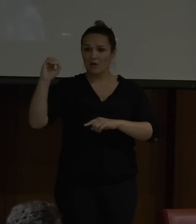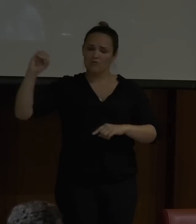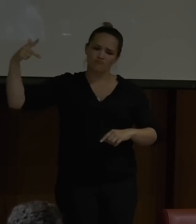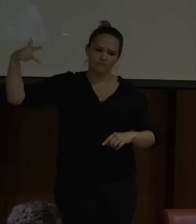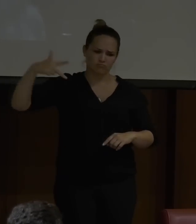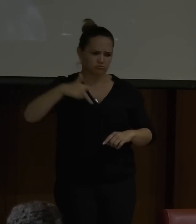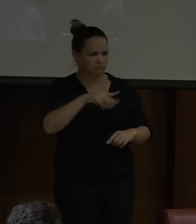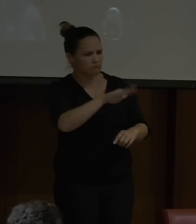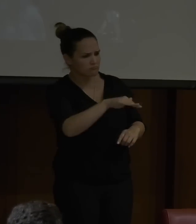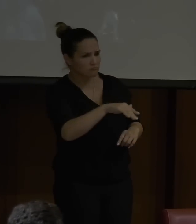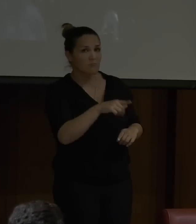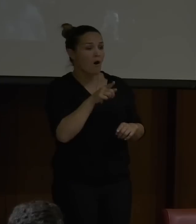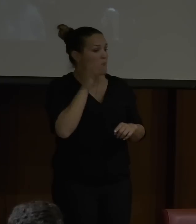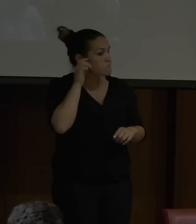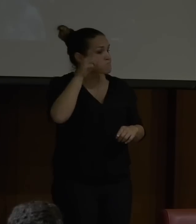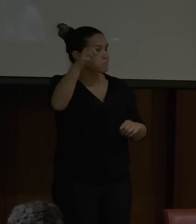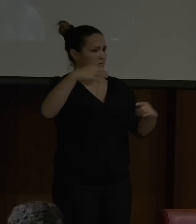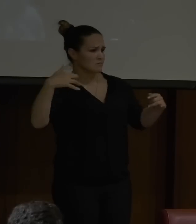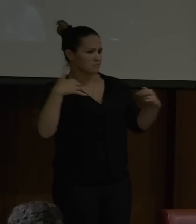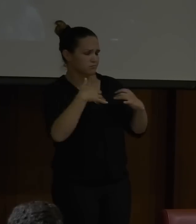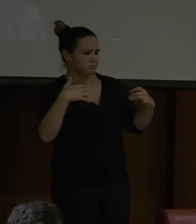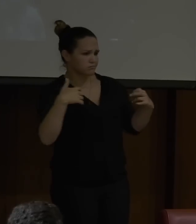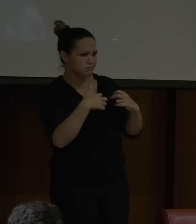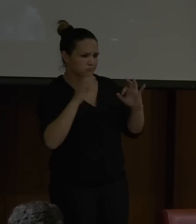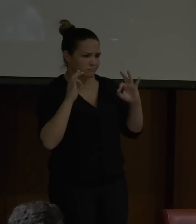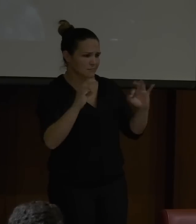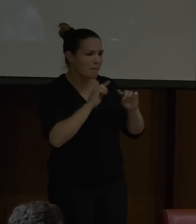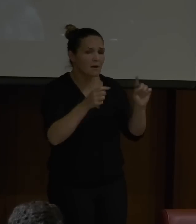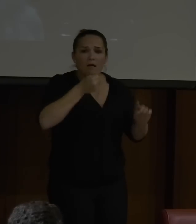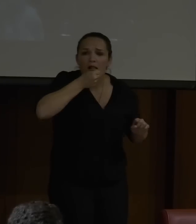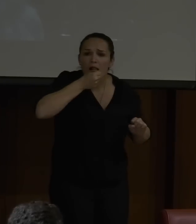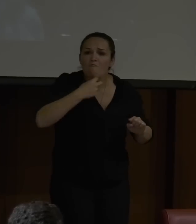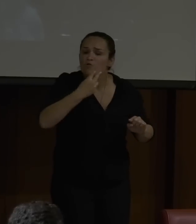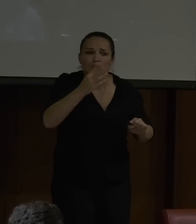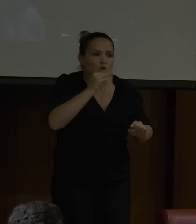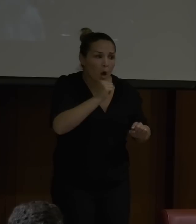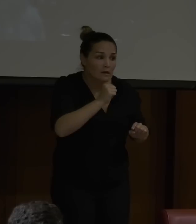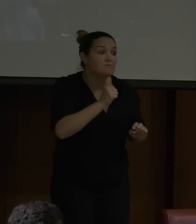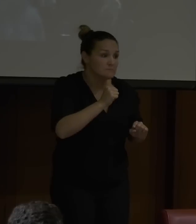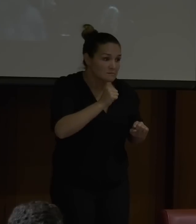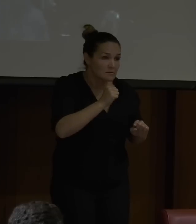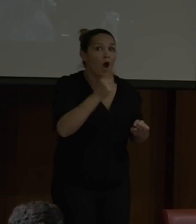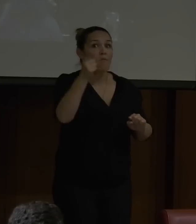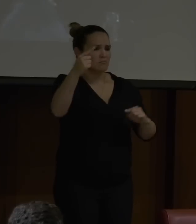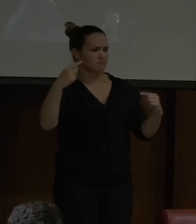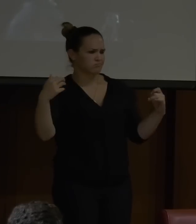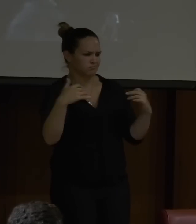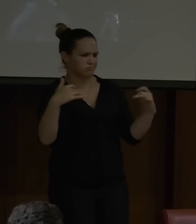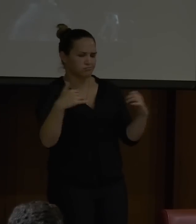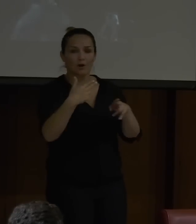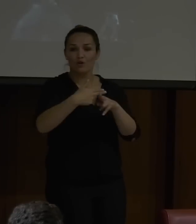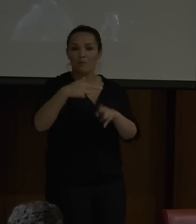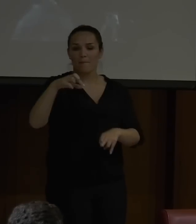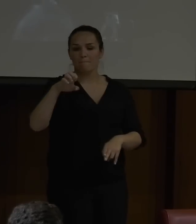dijo: en Tocaimo hay 5 acordeoneros, pero ni un solo cantante. Uno de ellos, Pedro Julio Castro, le había patrocinado